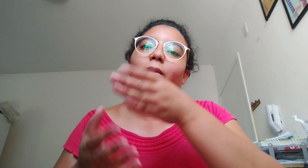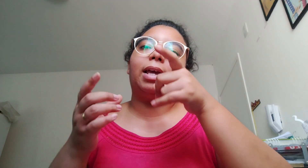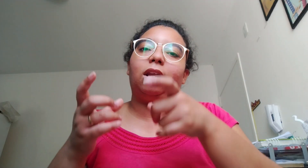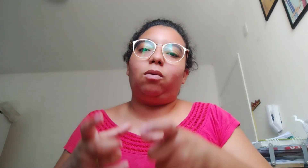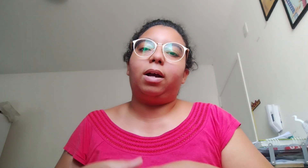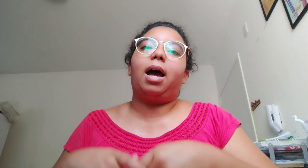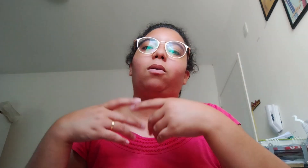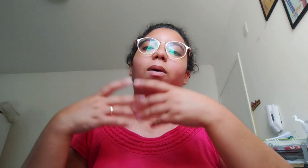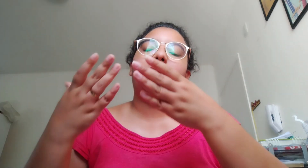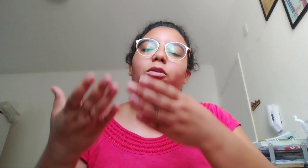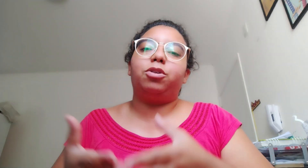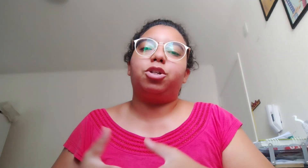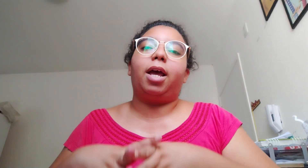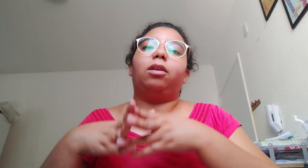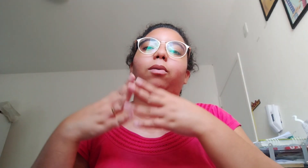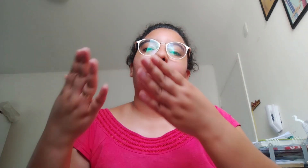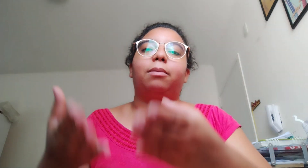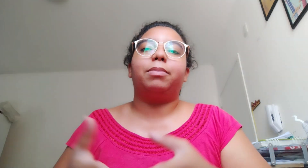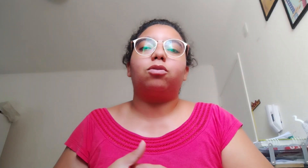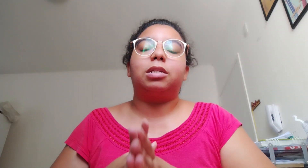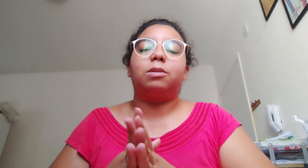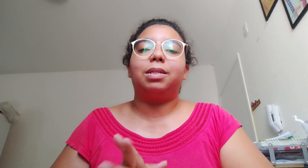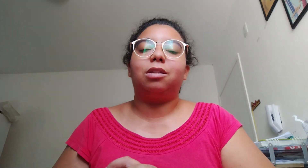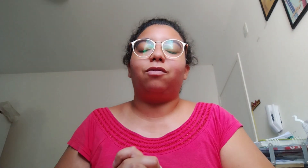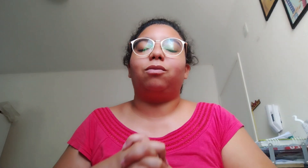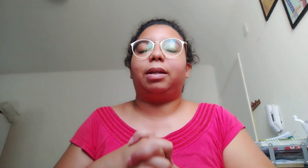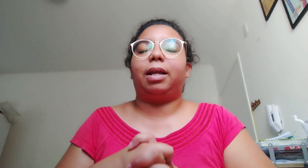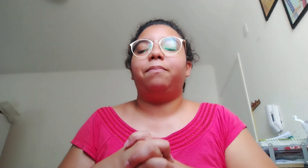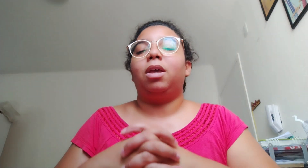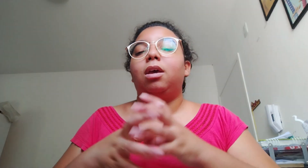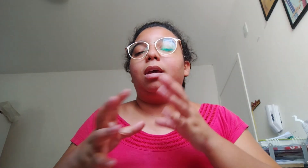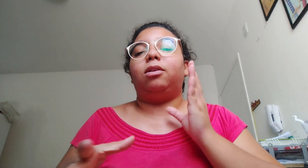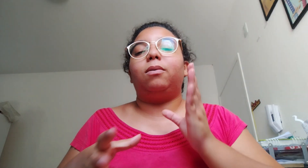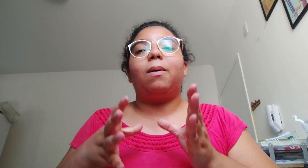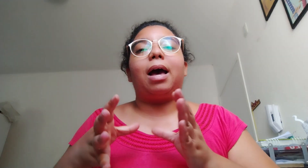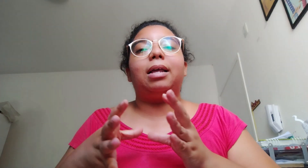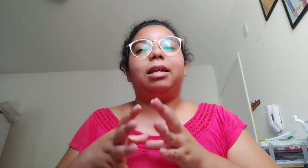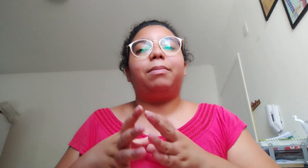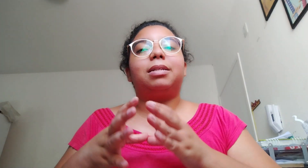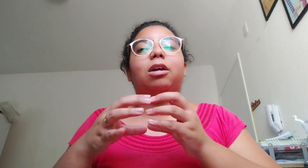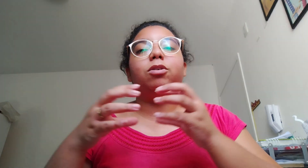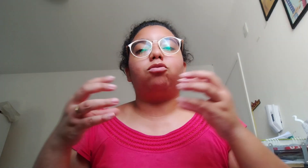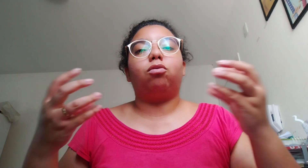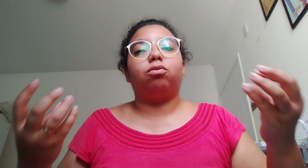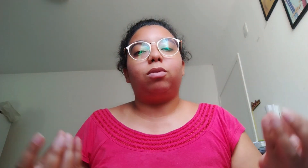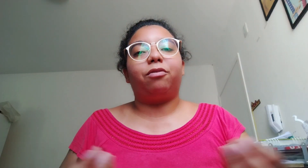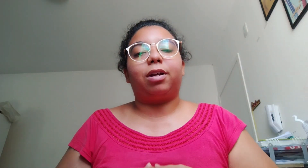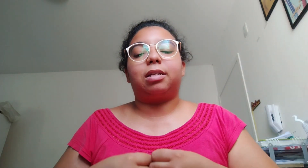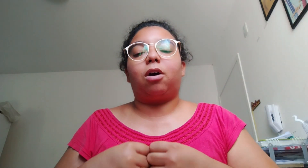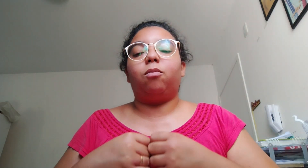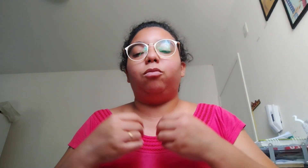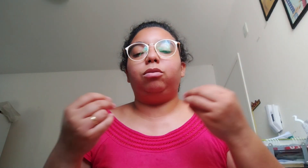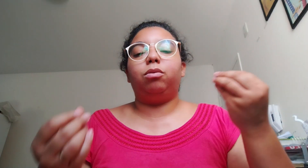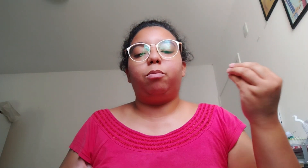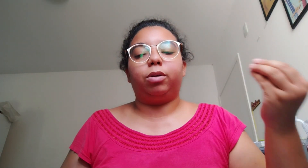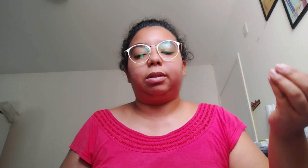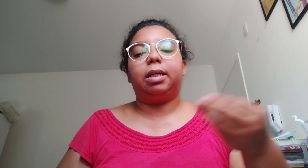àquele lugar, ou àquele objeto, ou àquela pessoa em específico, né? Então, a Libras tem uma estrutura frasal muito